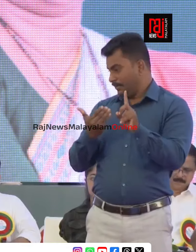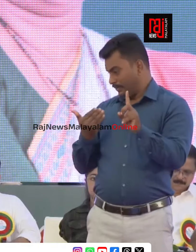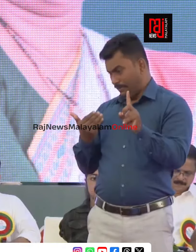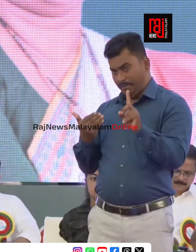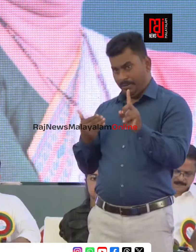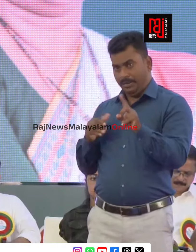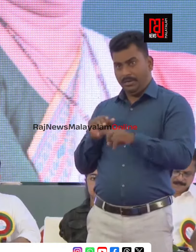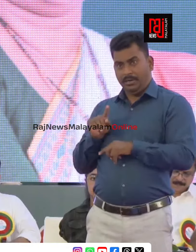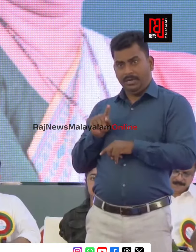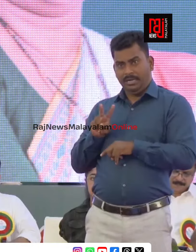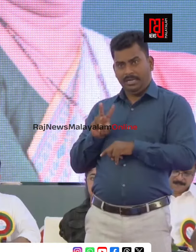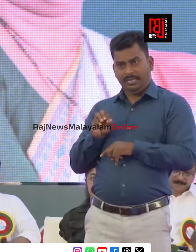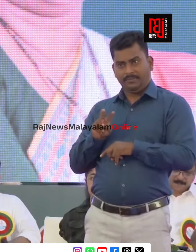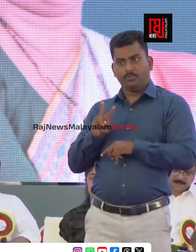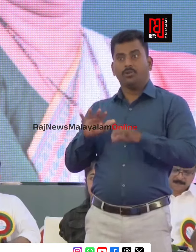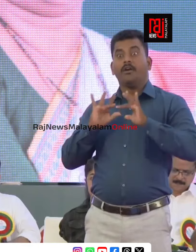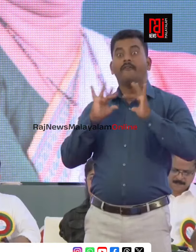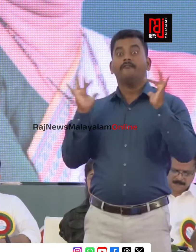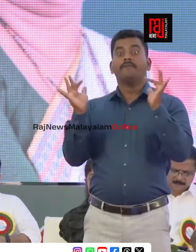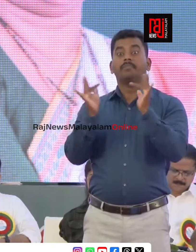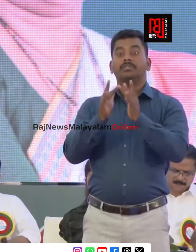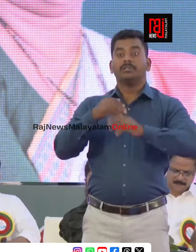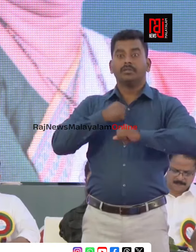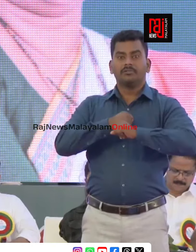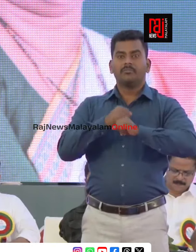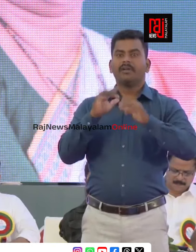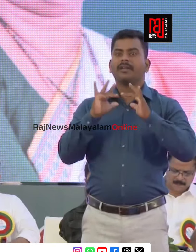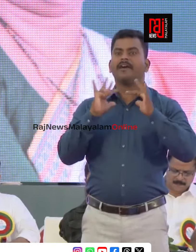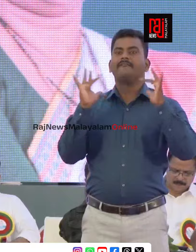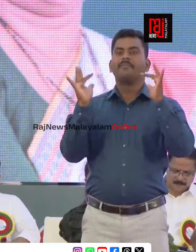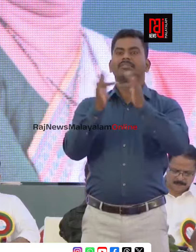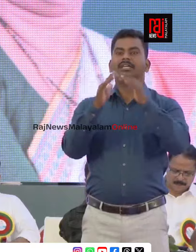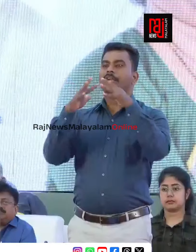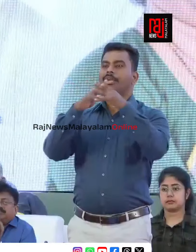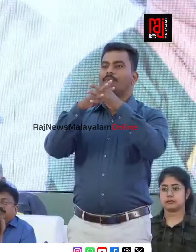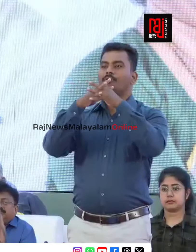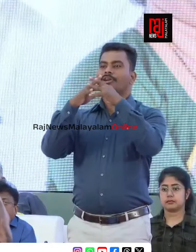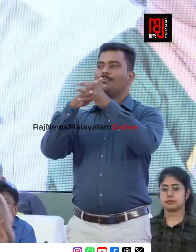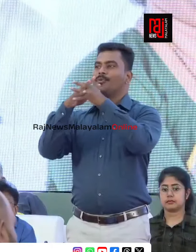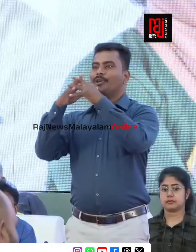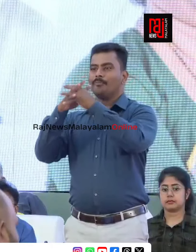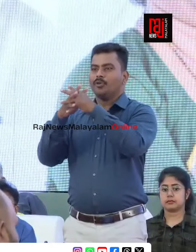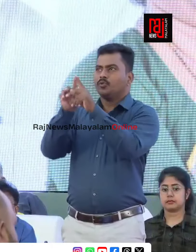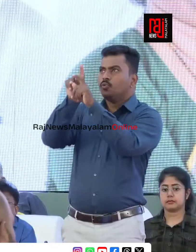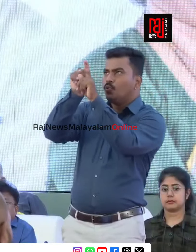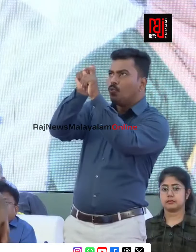170-ലധികം വെബ്സൈറ്റുകൾ ഭിന്നശേഷി സൗഹൃദമാക്കിയിട്ടുണ്ട്.